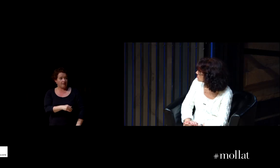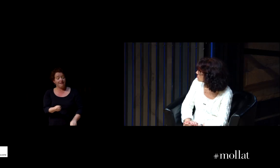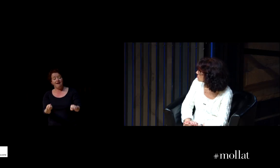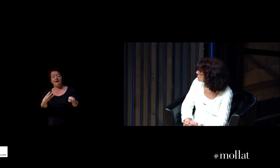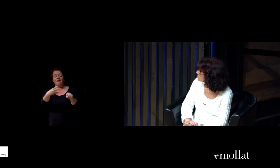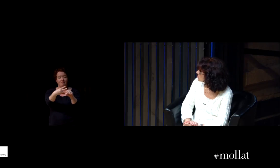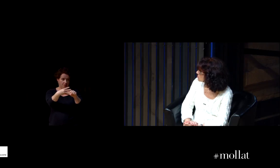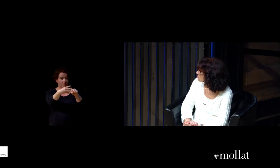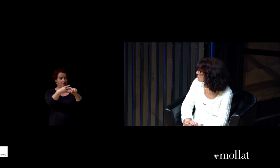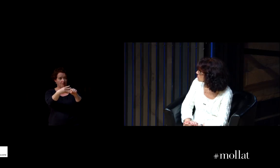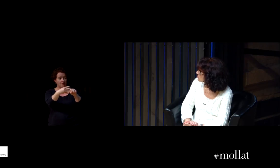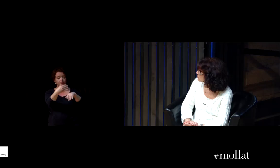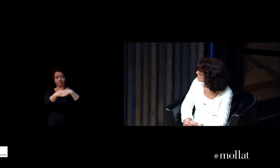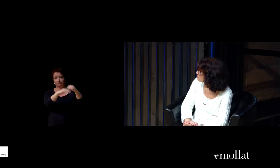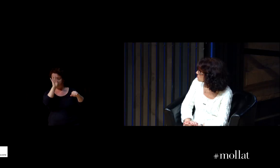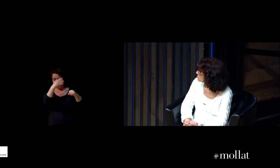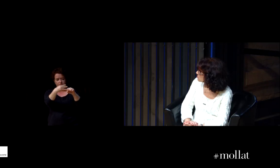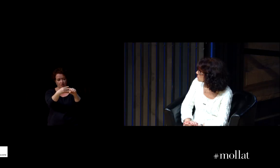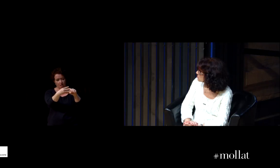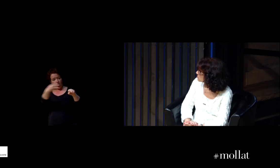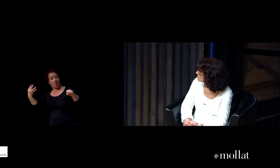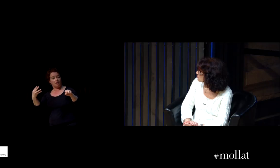désimplanté, on peut le faire.